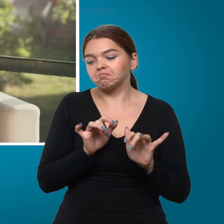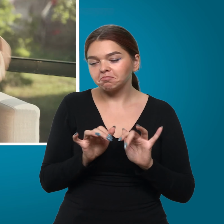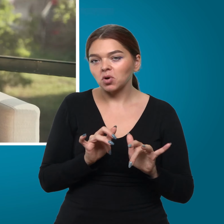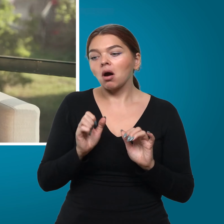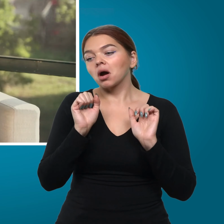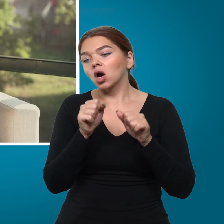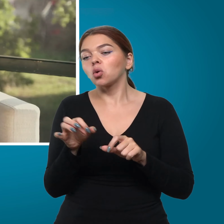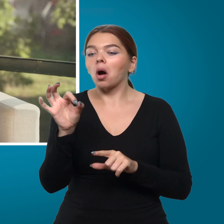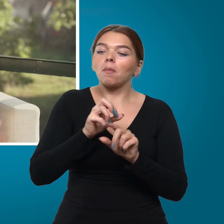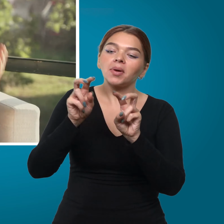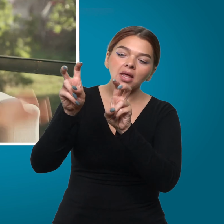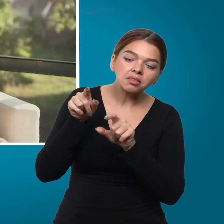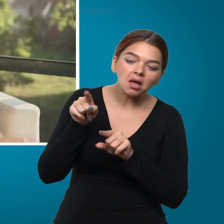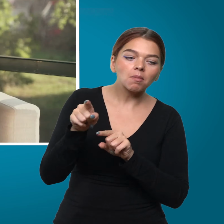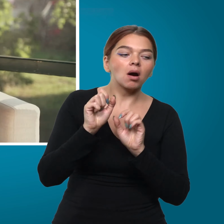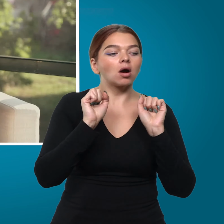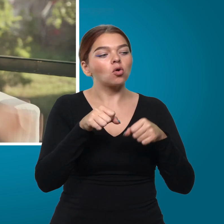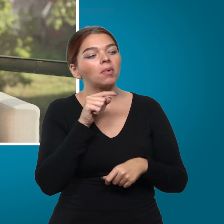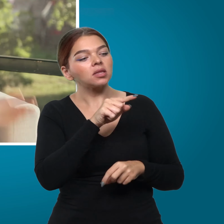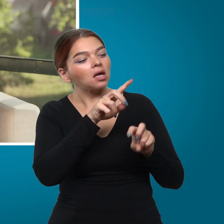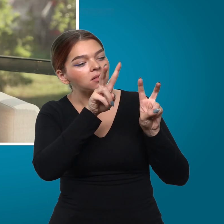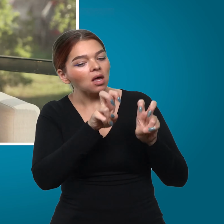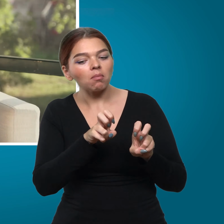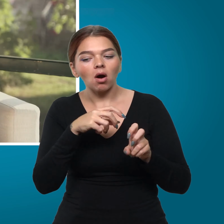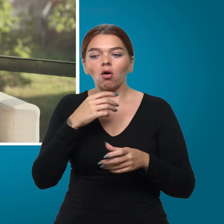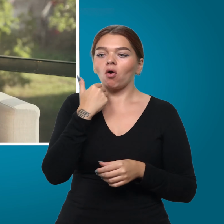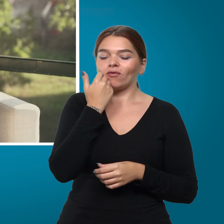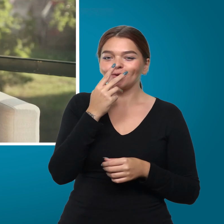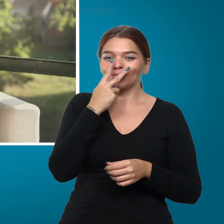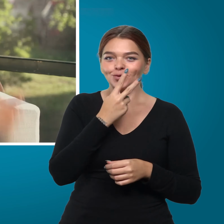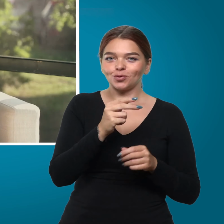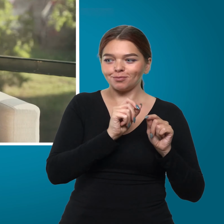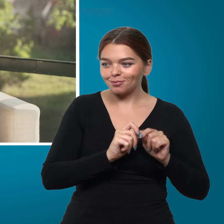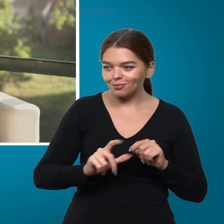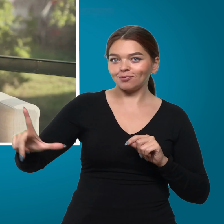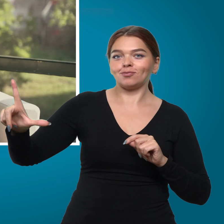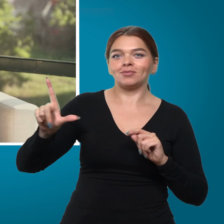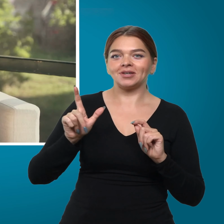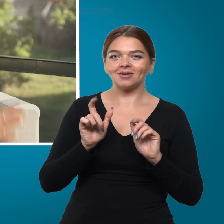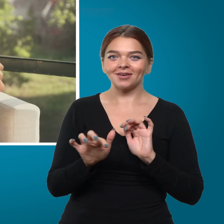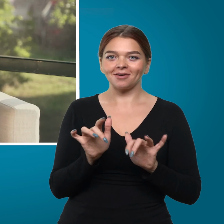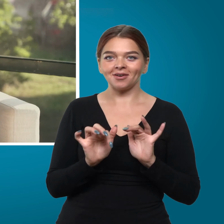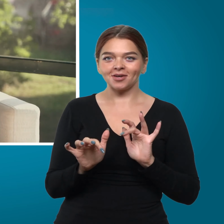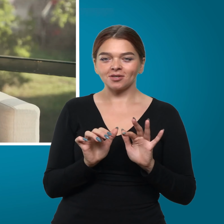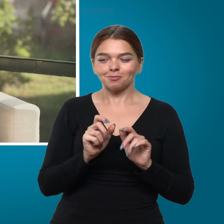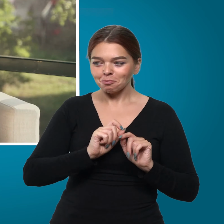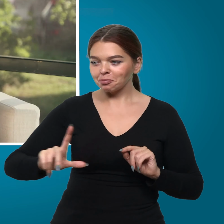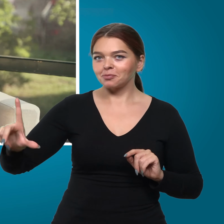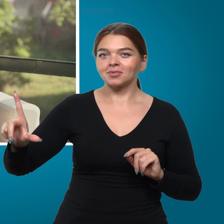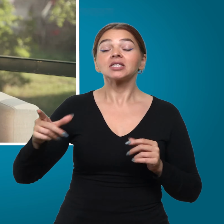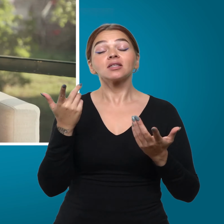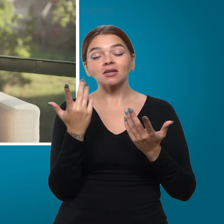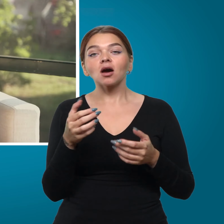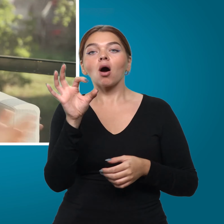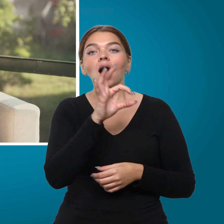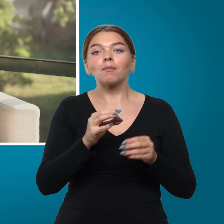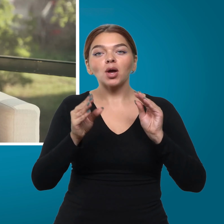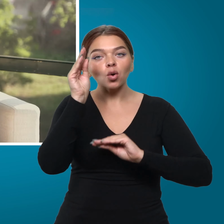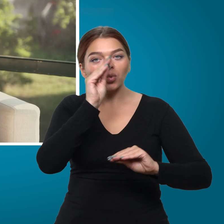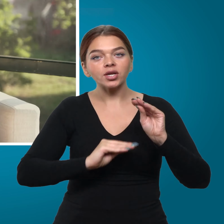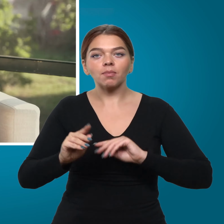dabar nesugebu padarytos užduoties, nes jinai ten turina kokia per daug sudėtinga, niekas nesupranta, kol kas nori. Galėčiau rašyti apie tą, galėčiau ir apie tą,